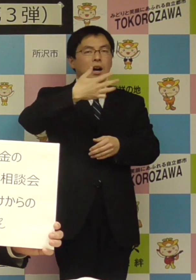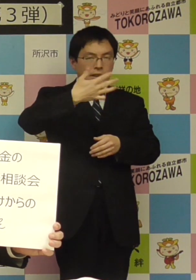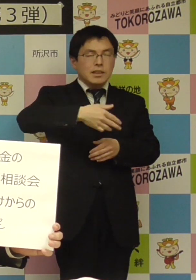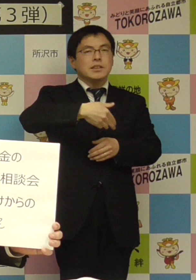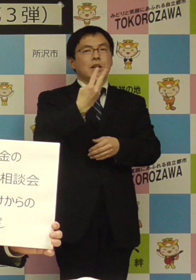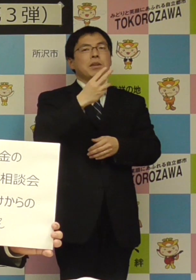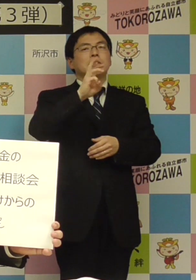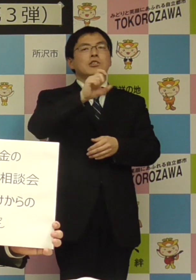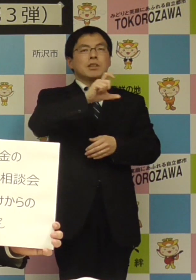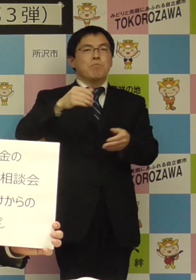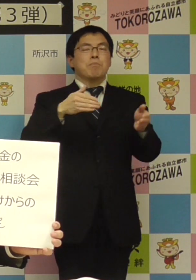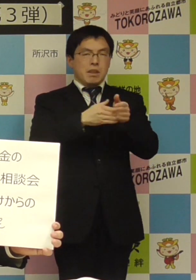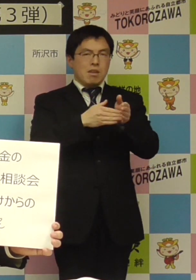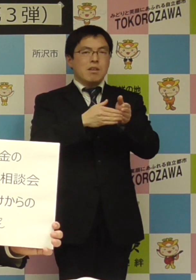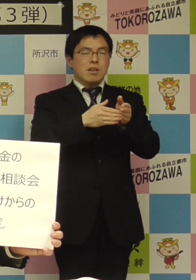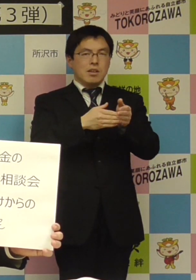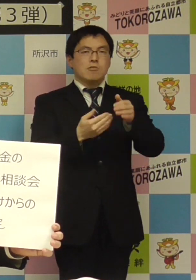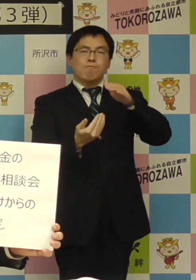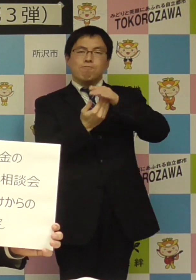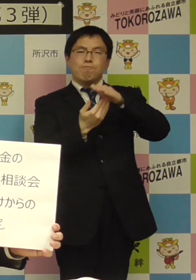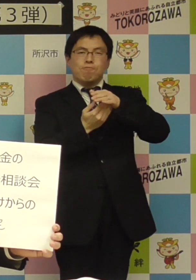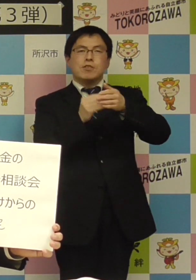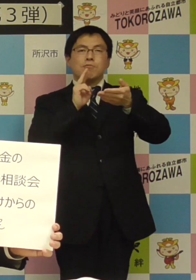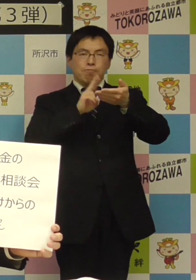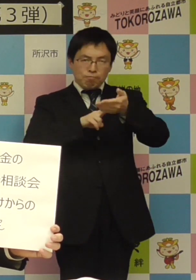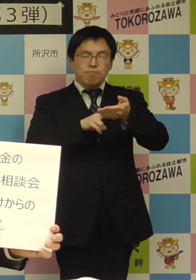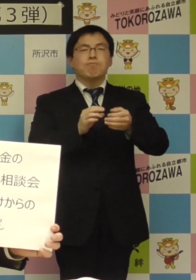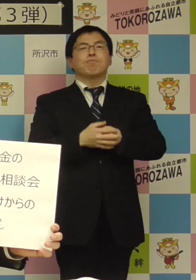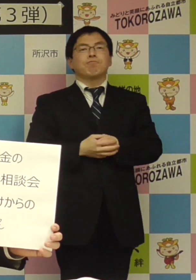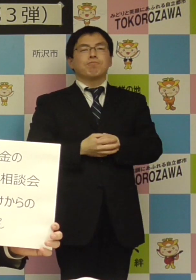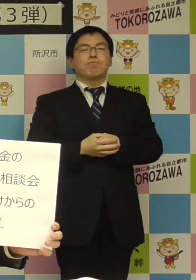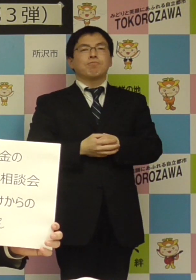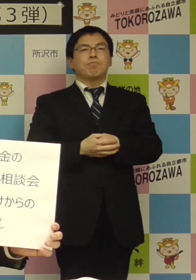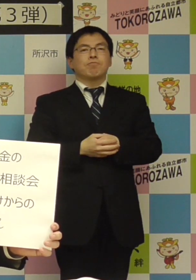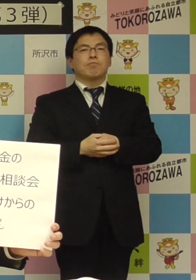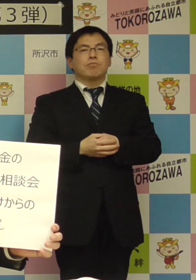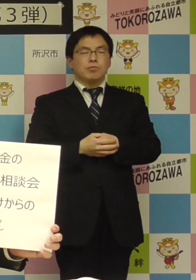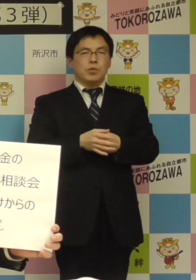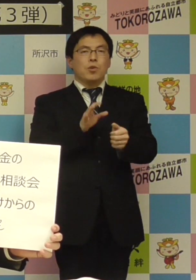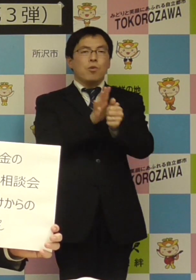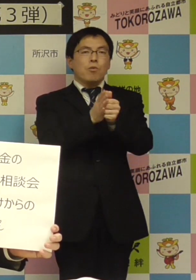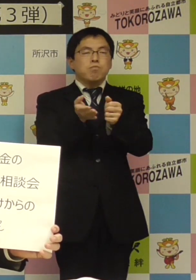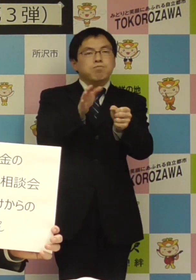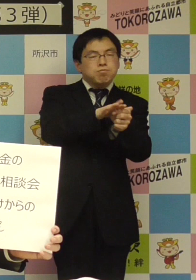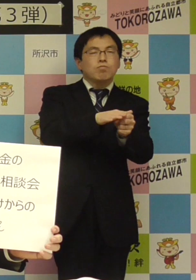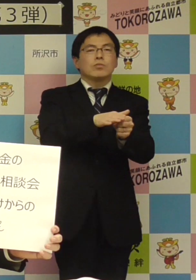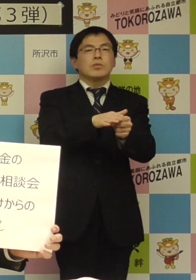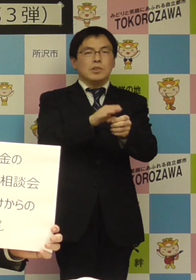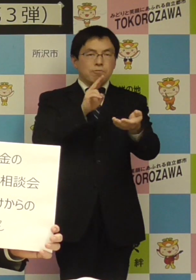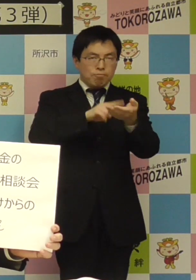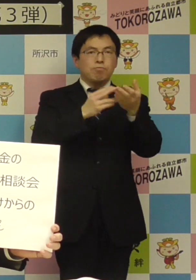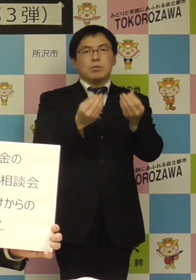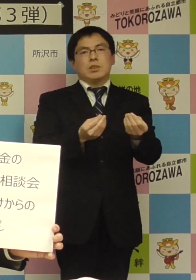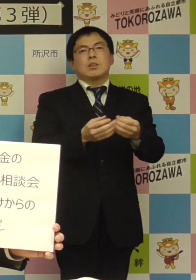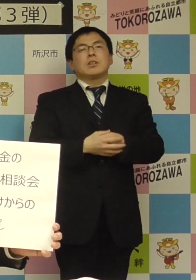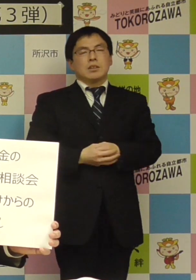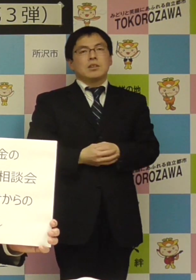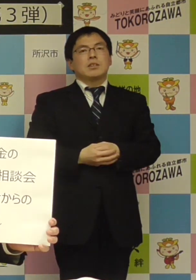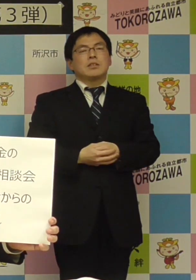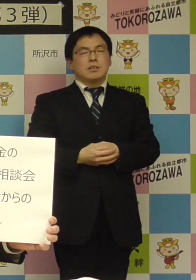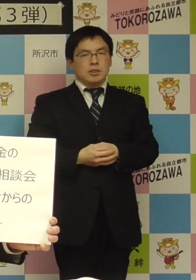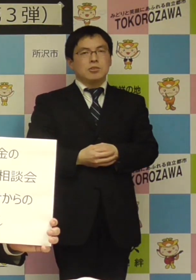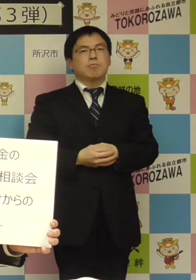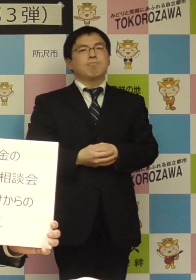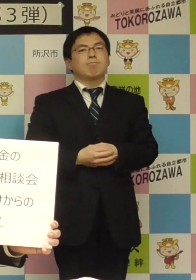8330円まで上限でお金が補填されることになりました。なかな